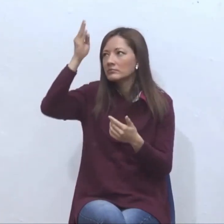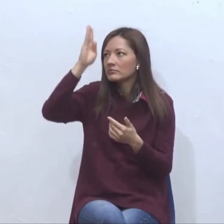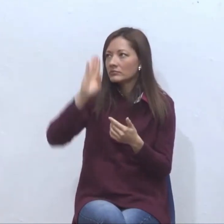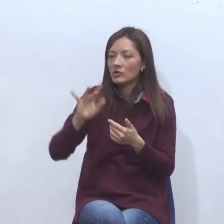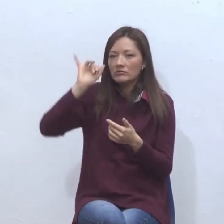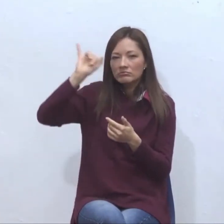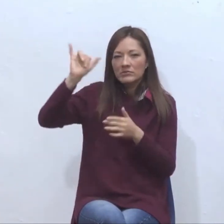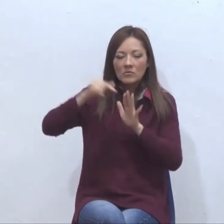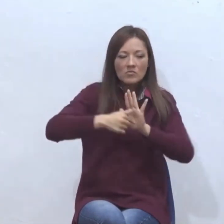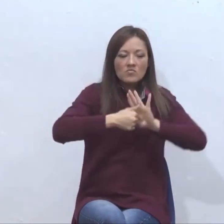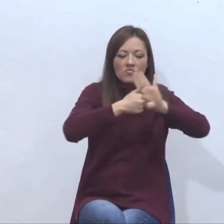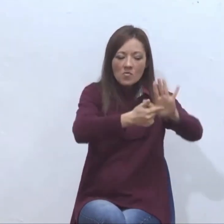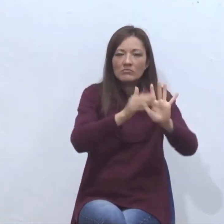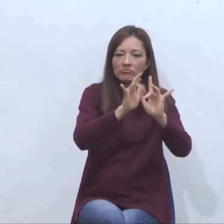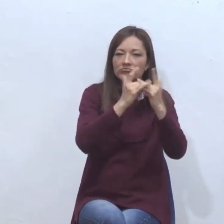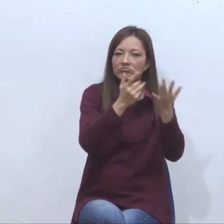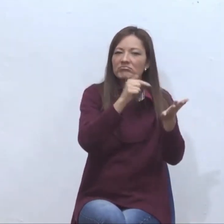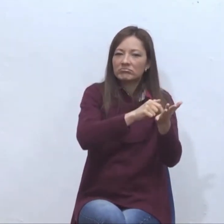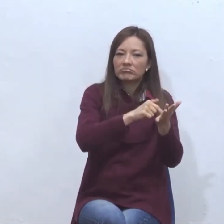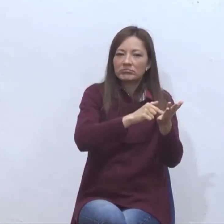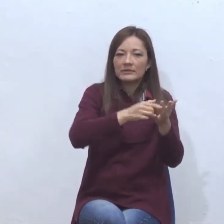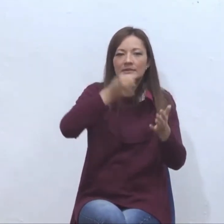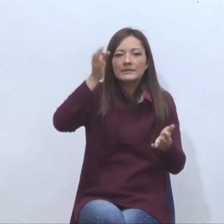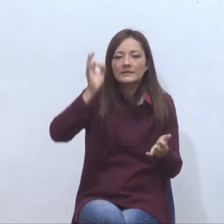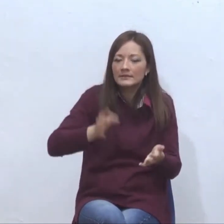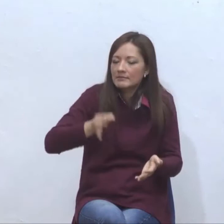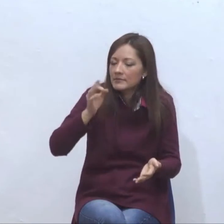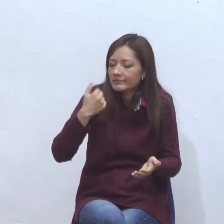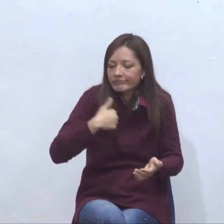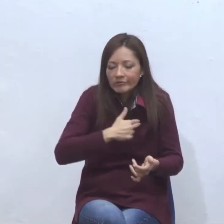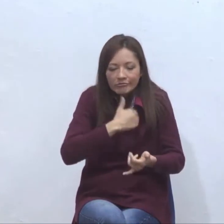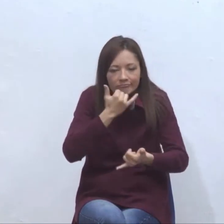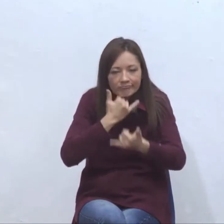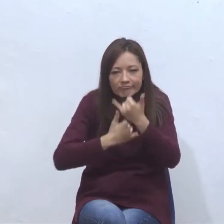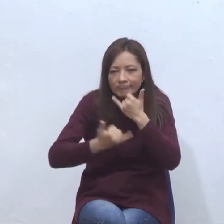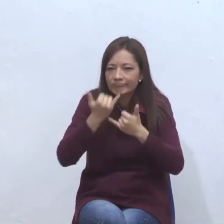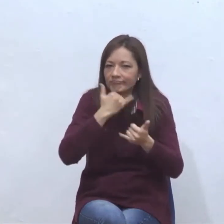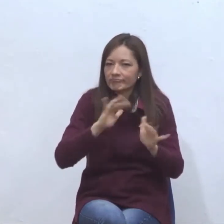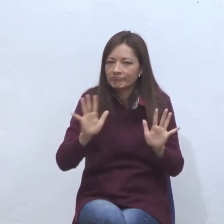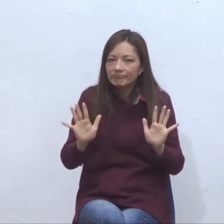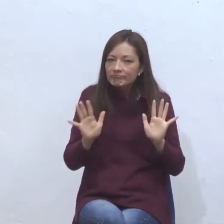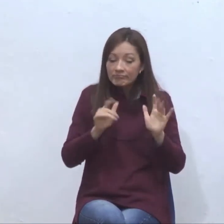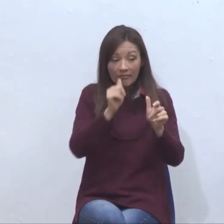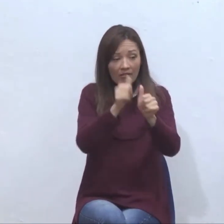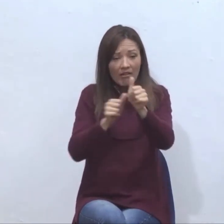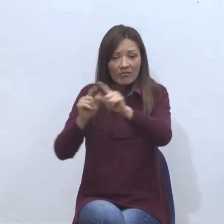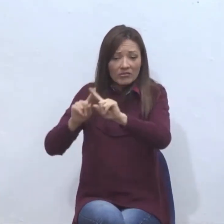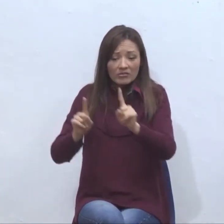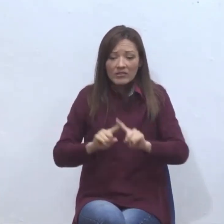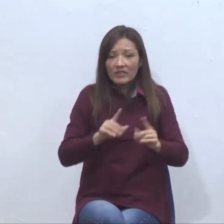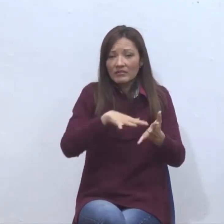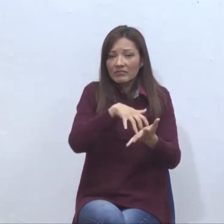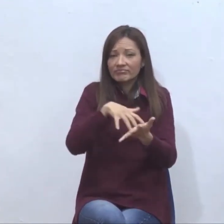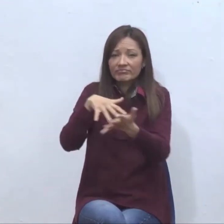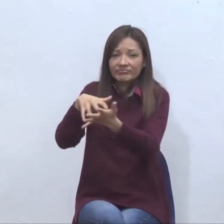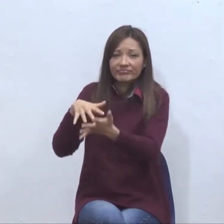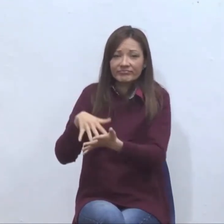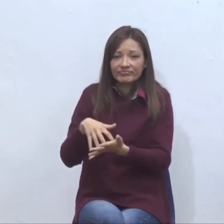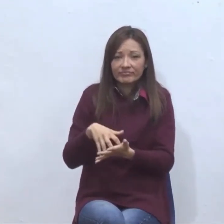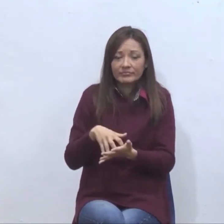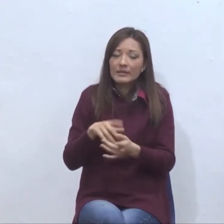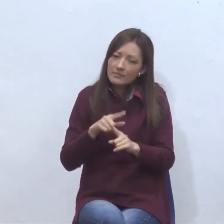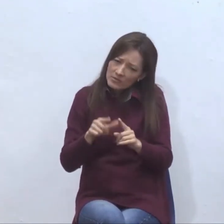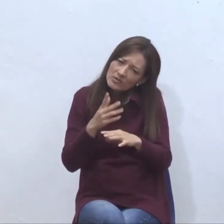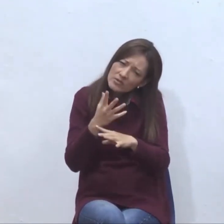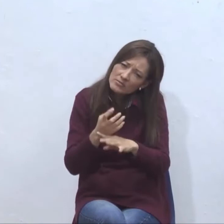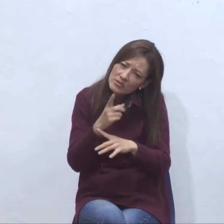través de sus hijos nos está mostrando es que siempre caeremos y que cada uno de nosotros tenemos diferentes falencias. Eso sí, le